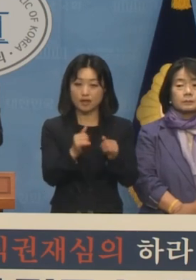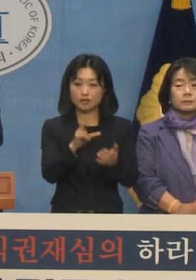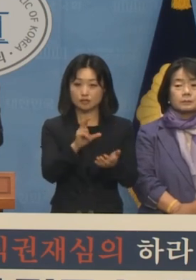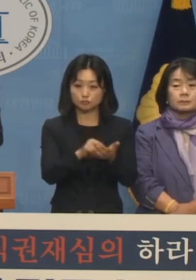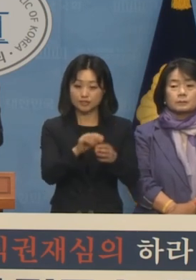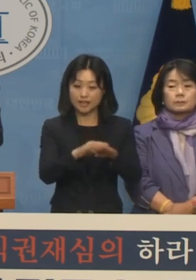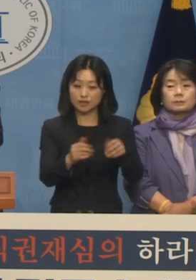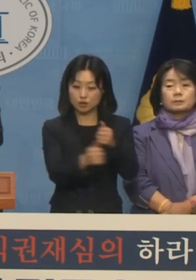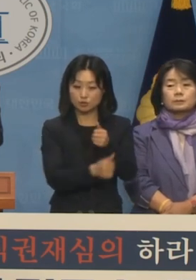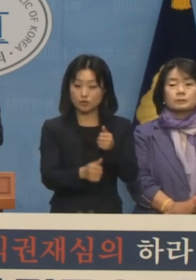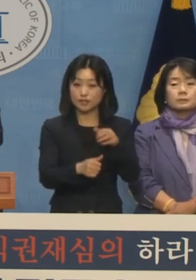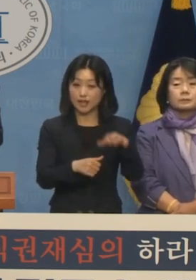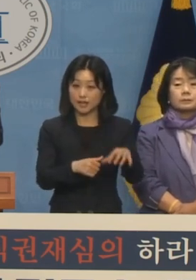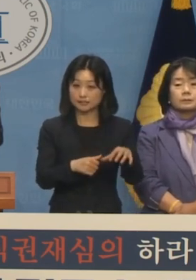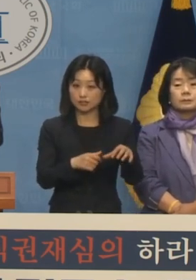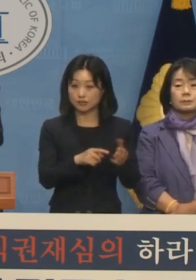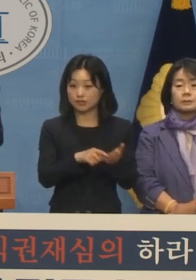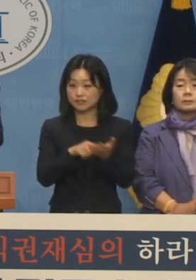배보상위원회가